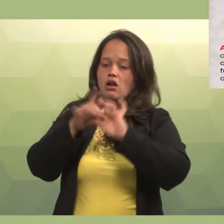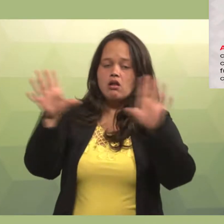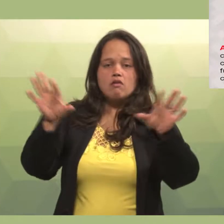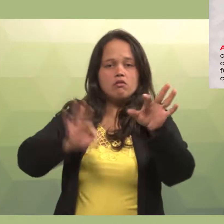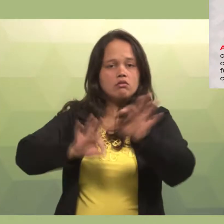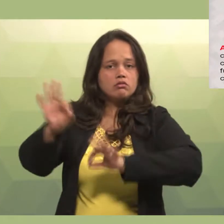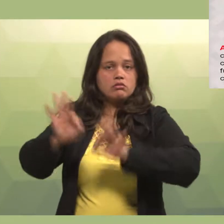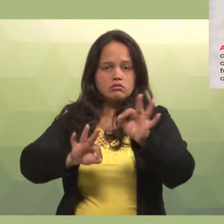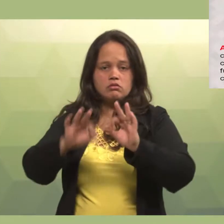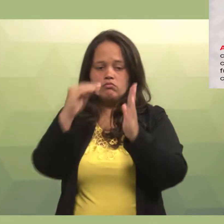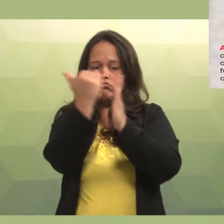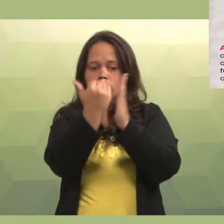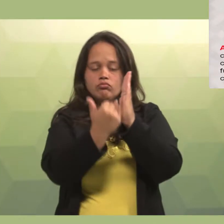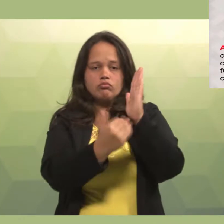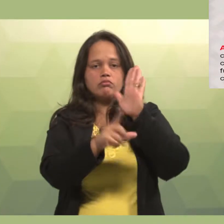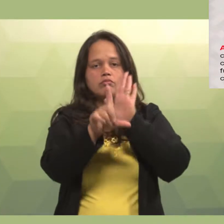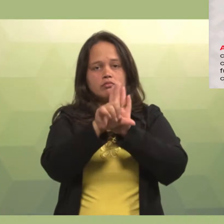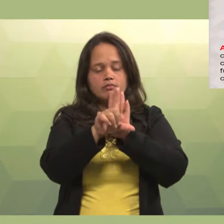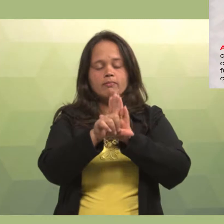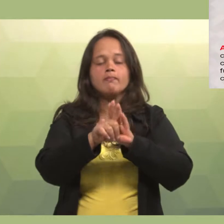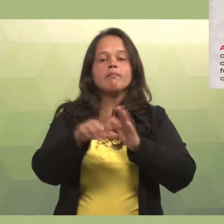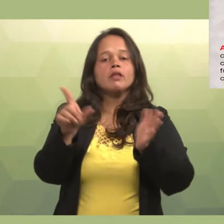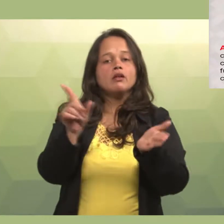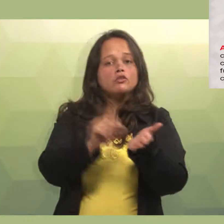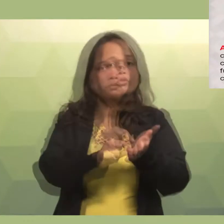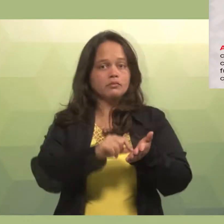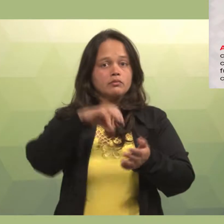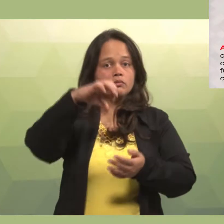lei. O artigo 9º,